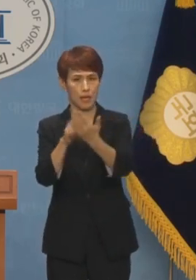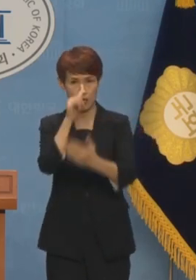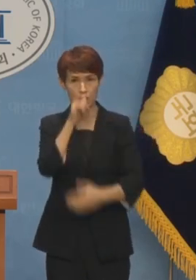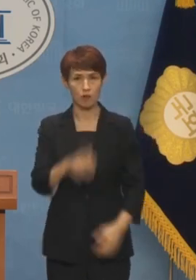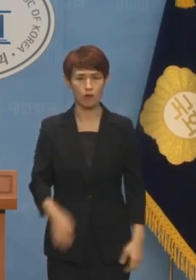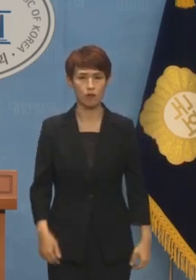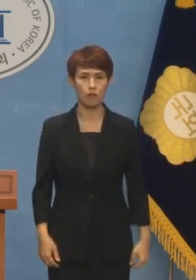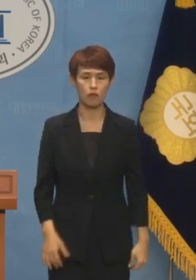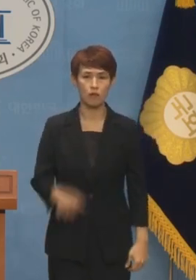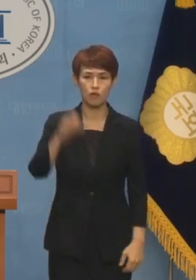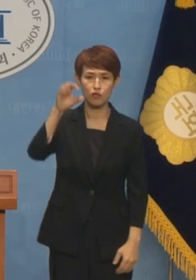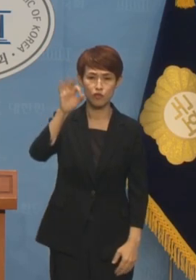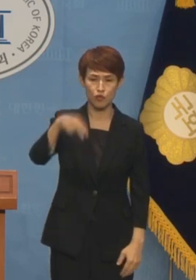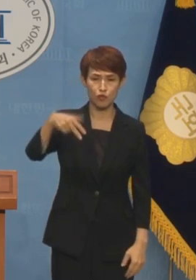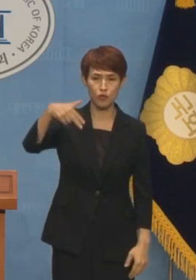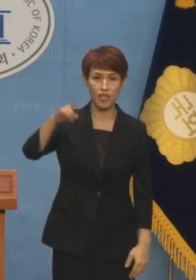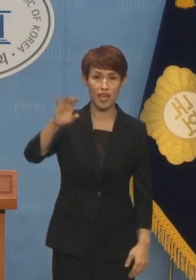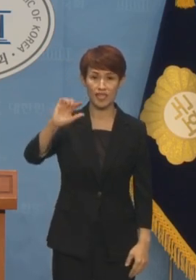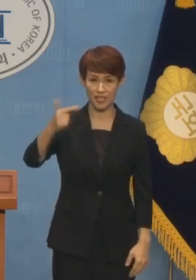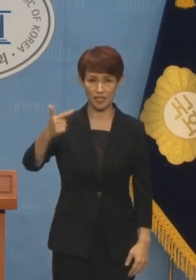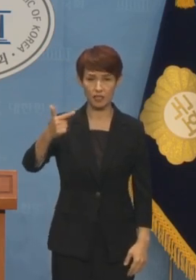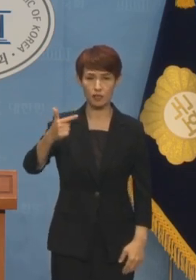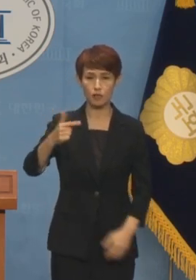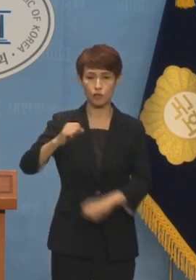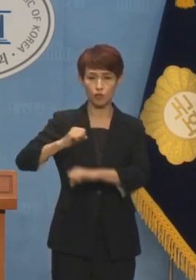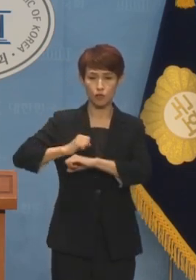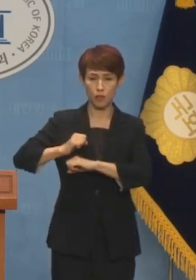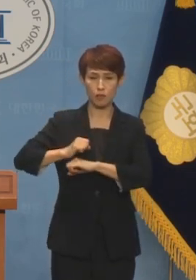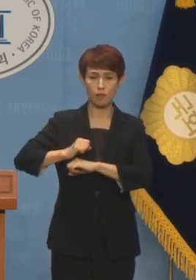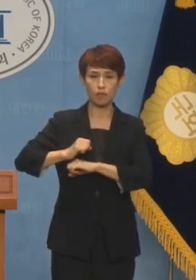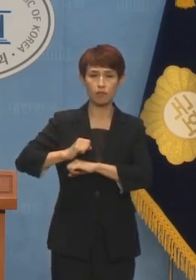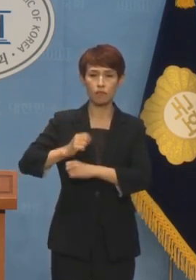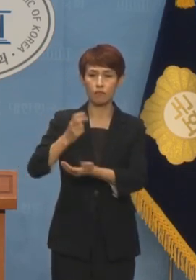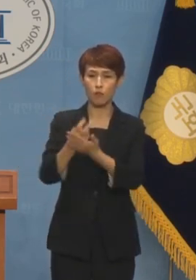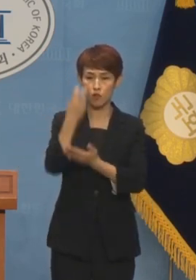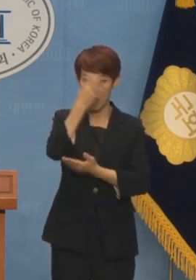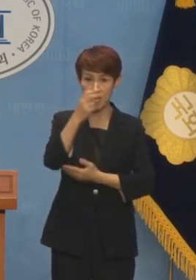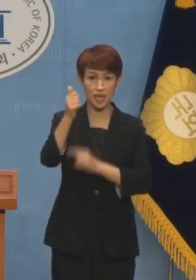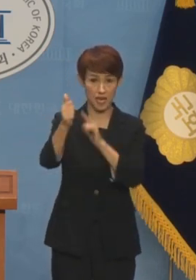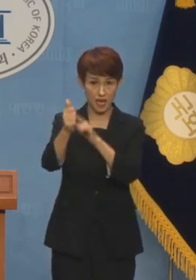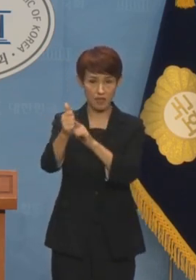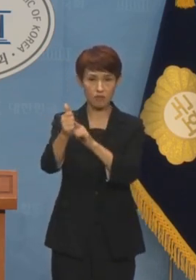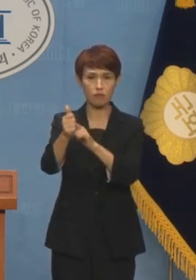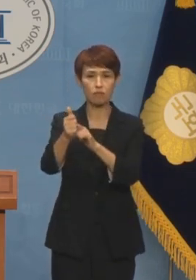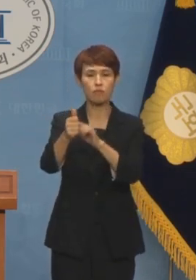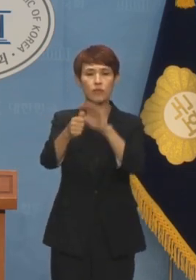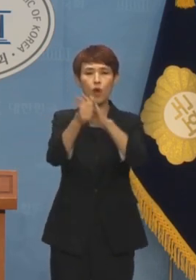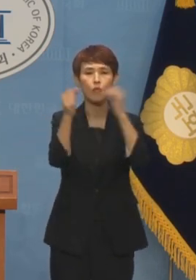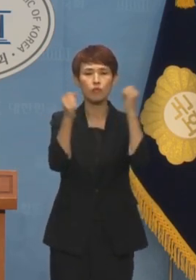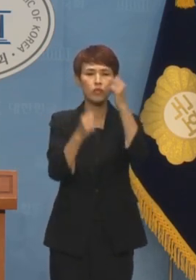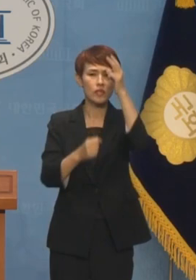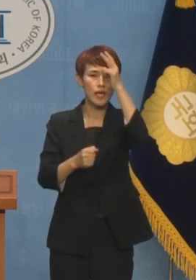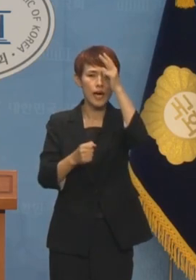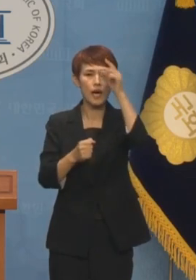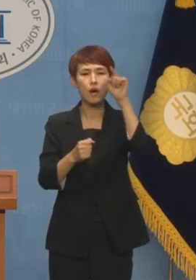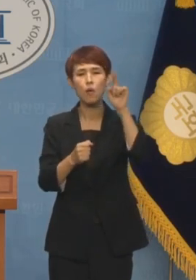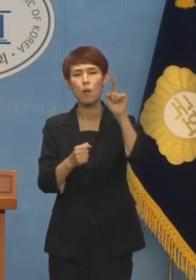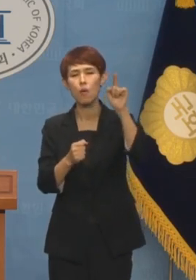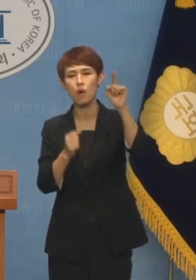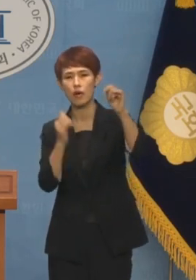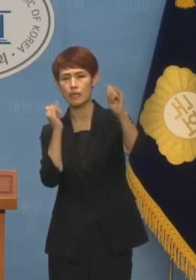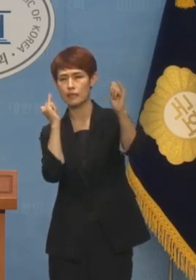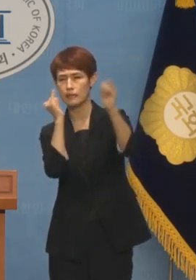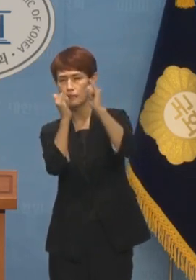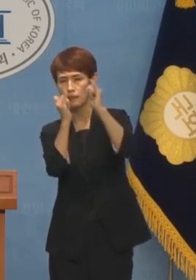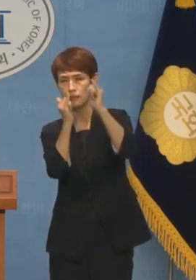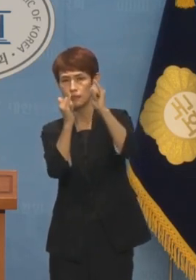따르면 유재은 국방부 법무관리관이 직접 경북경찰청 고위 간부와